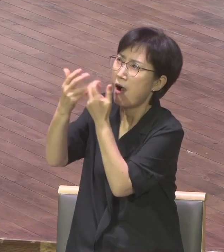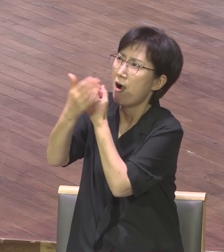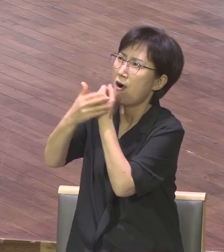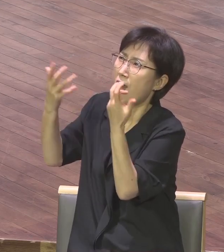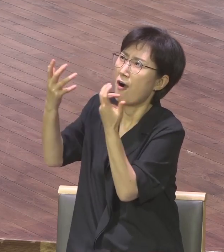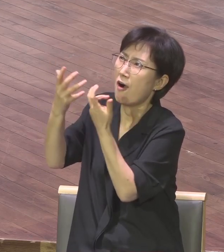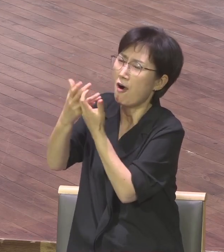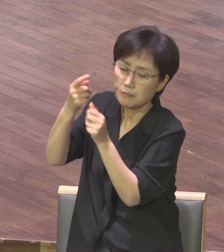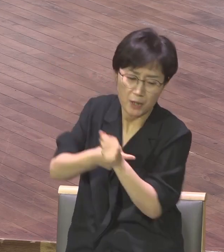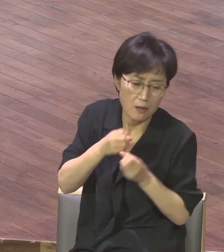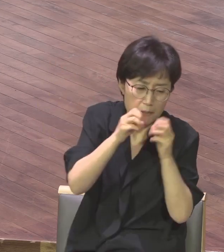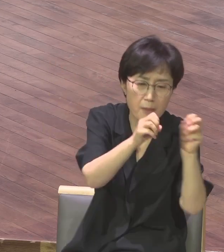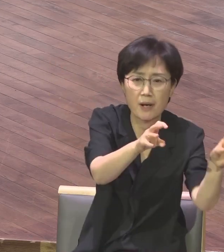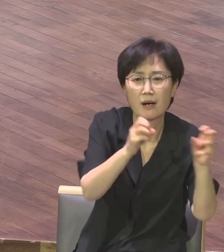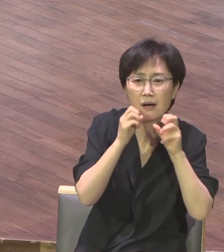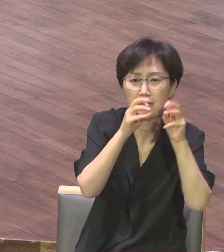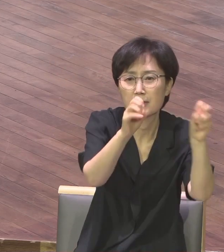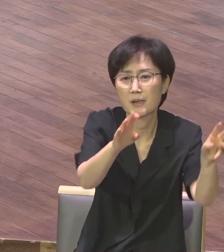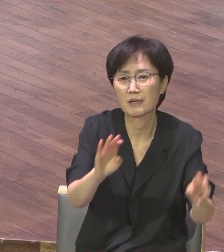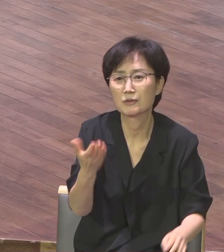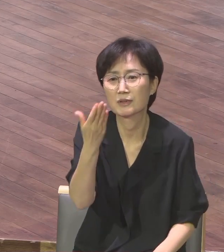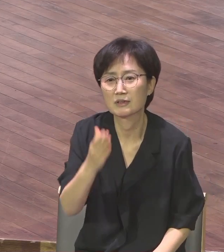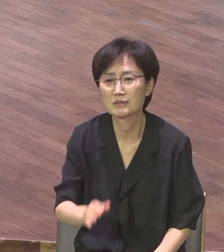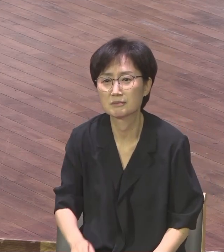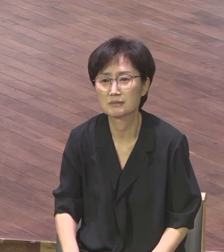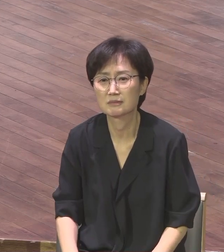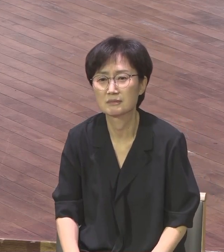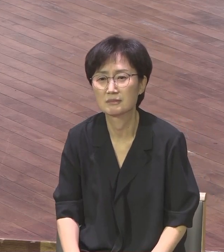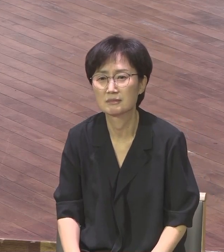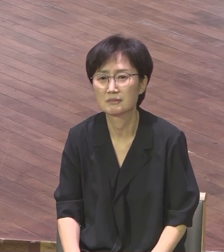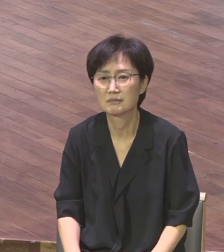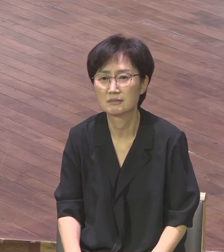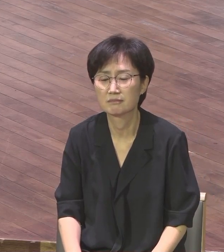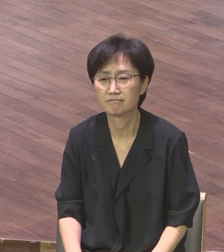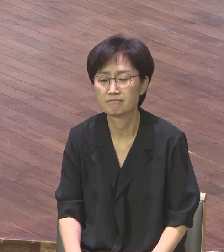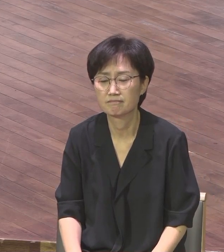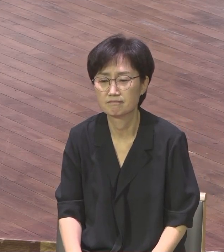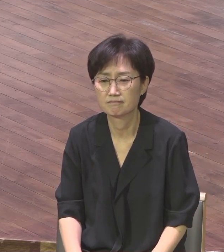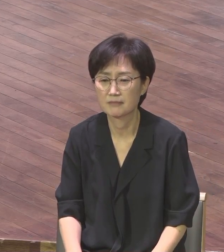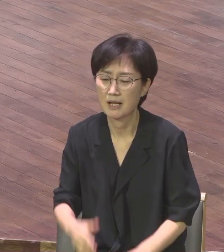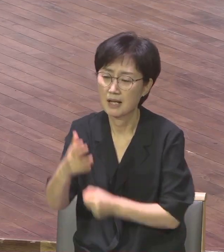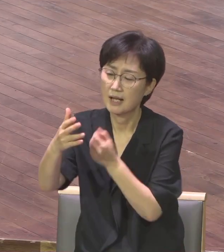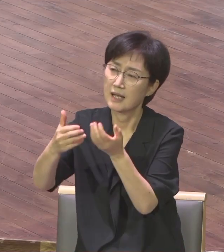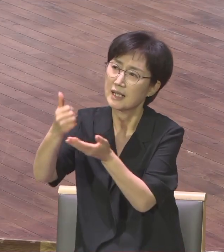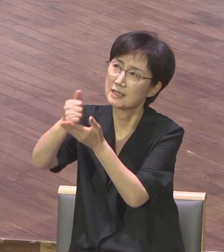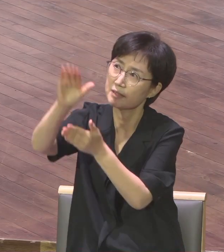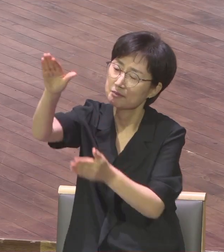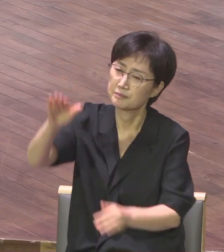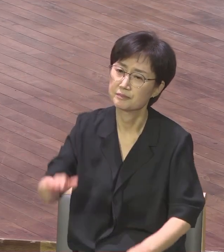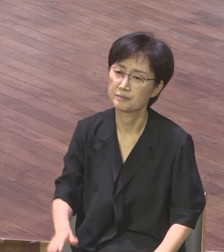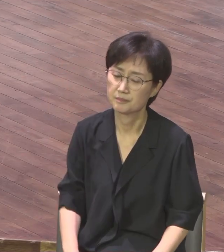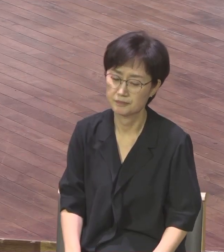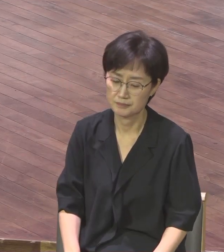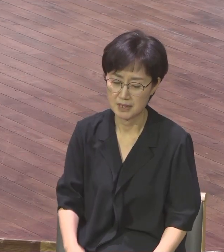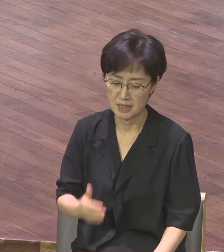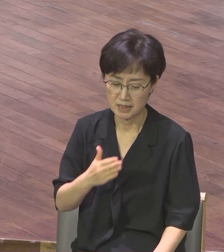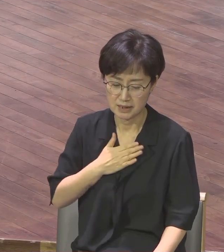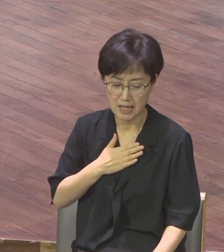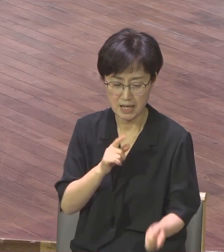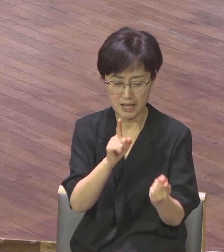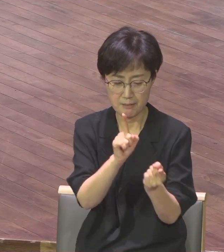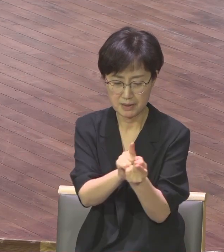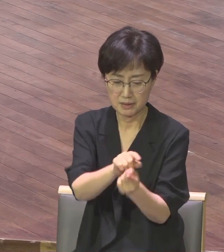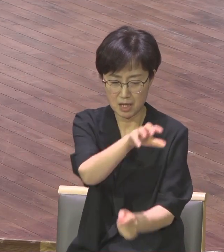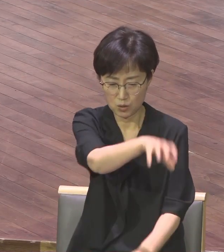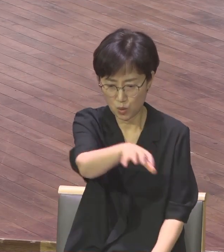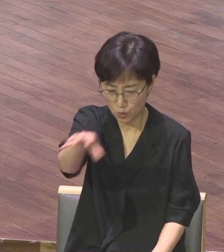하나님, 오늘 또 우리 가족 현장, 지역 이웃의 현장, 직장의 현장, 학교의 현장, 만나는